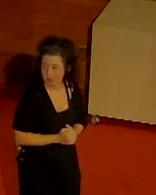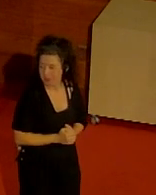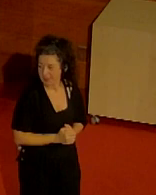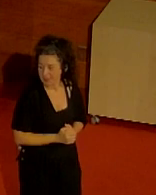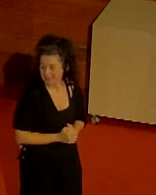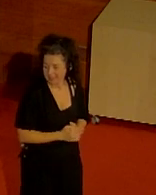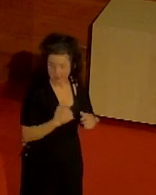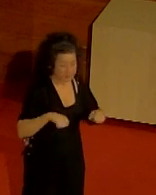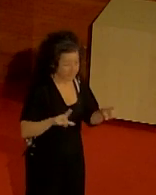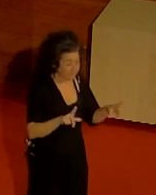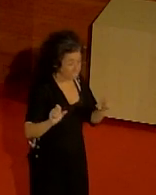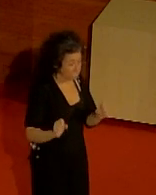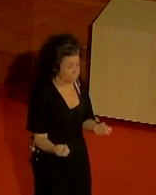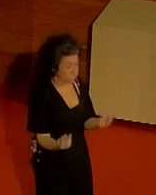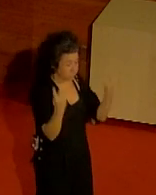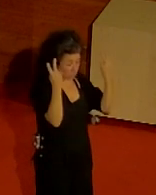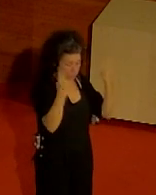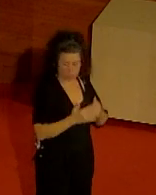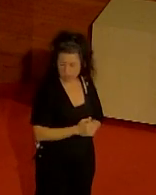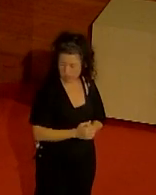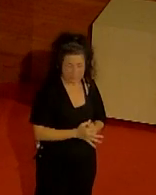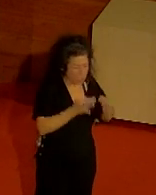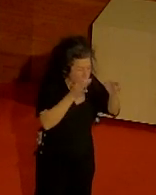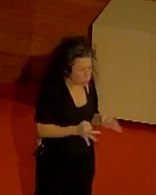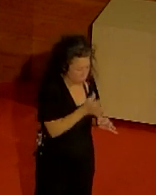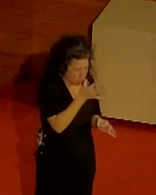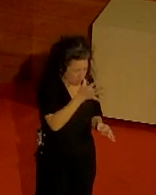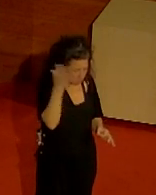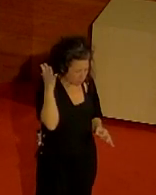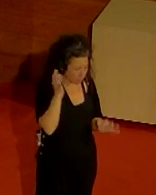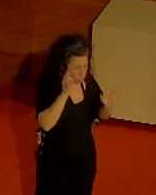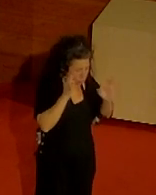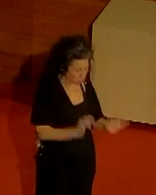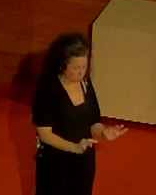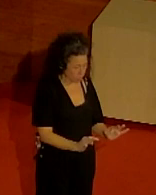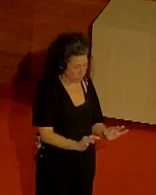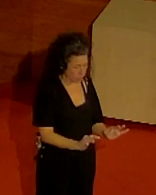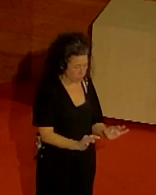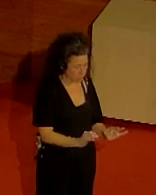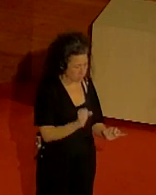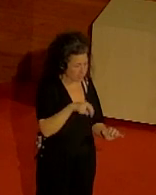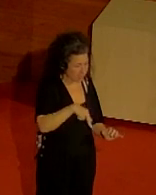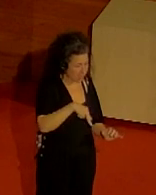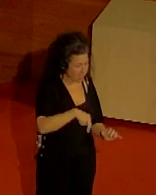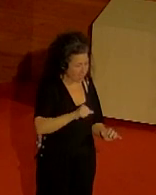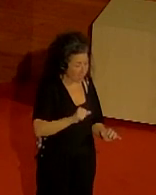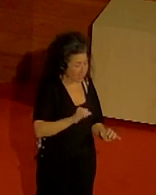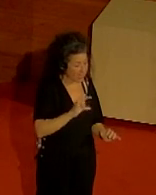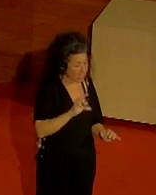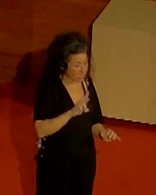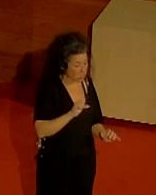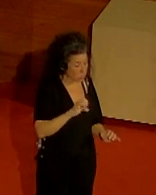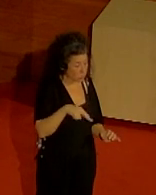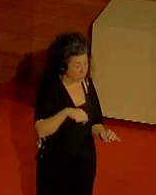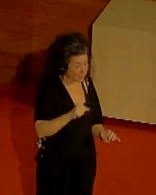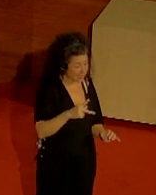esta fotografía es, mira, justo hace 5 años, yo creo. Justo hace 5 años. Es de Ana Suriñac, que es la editora gráfica de la